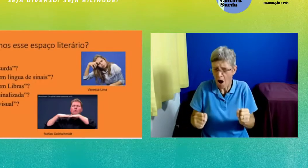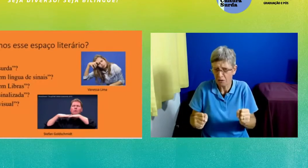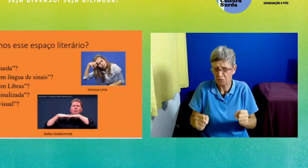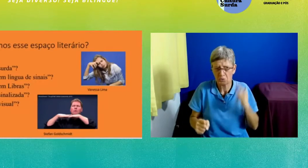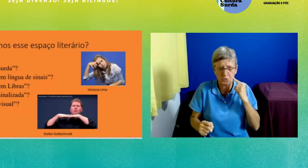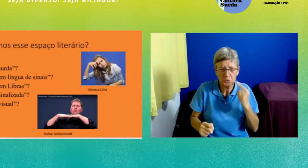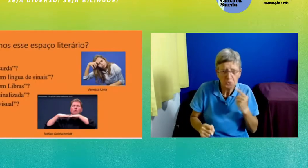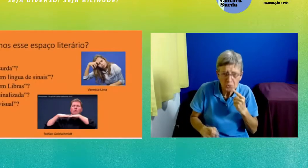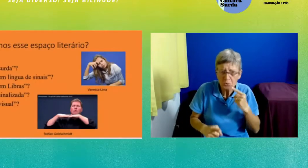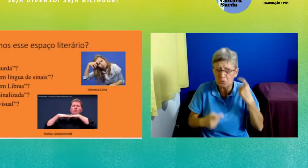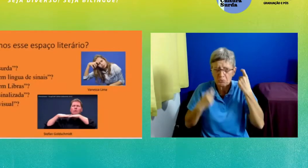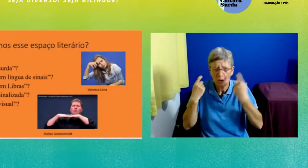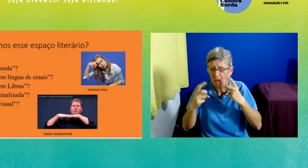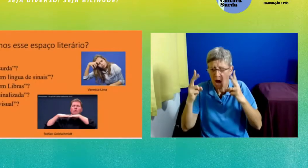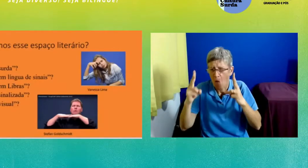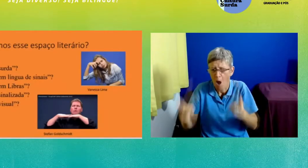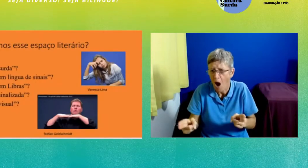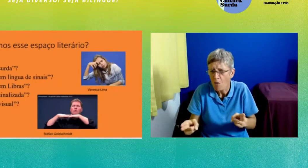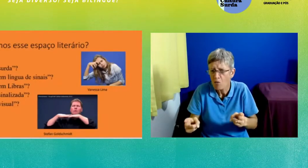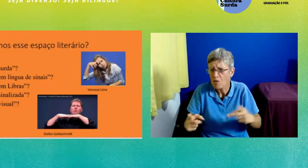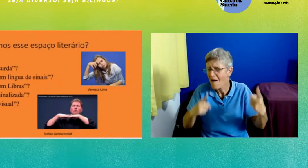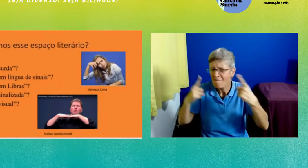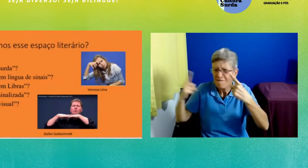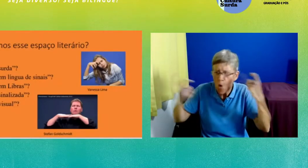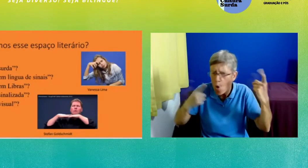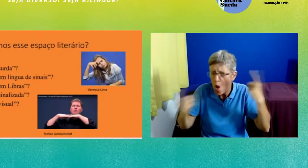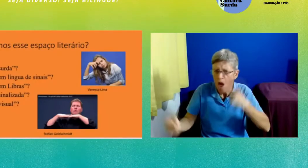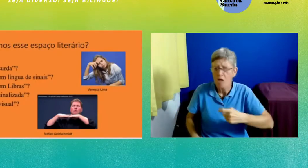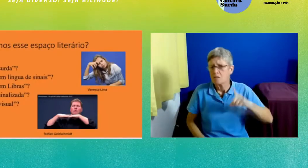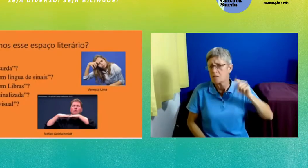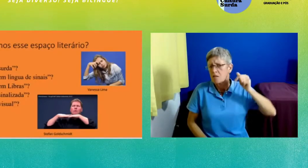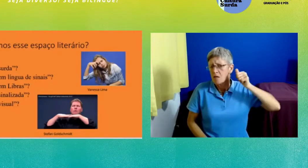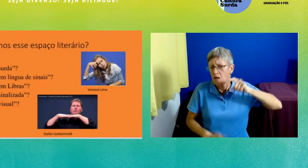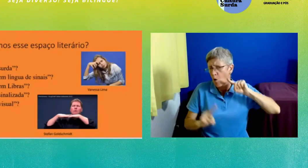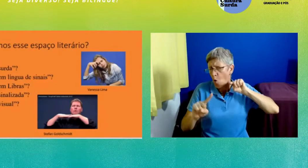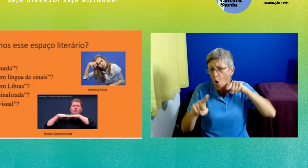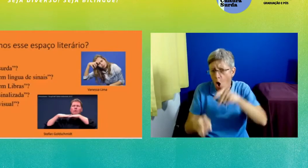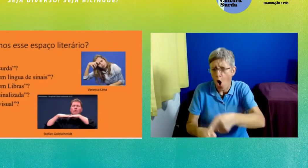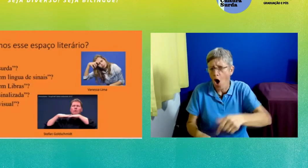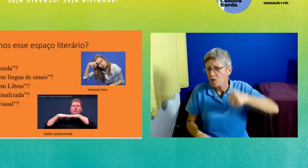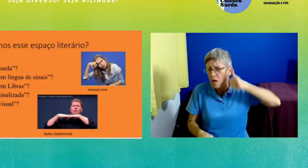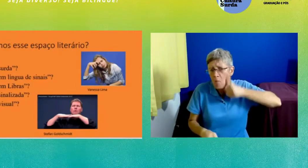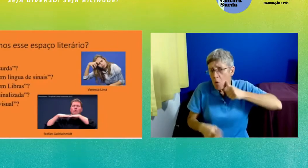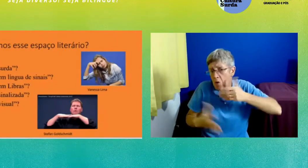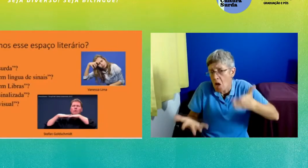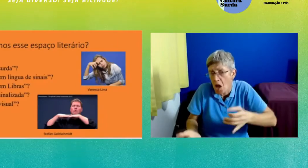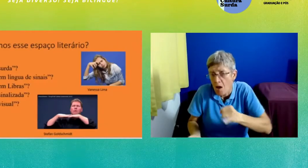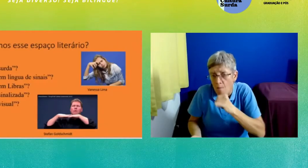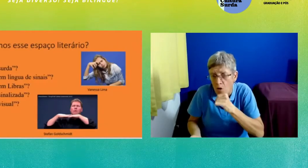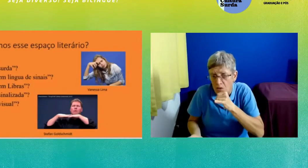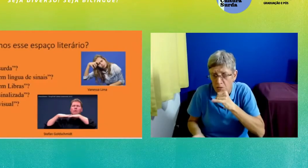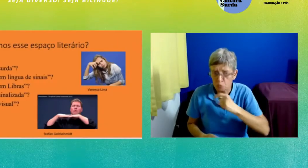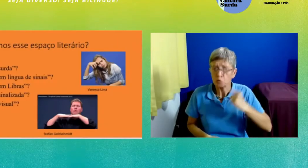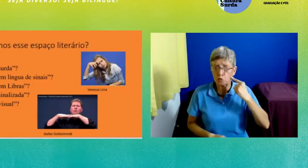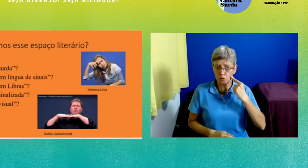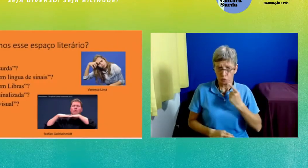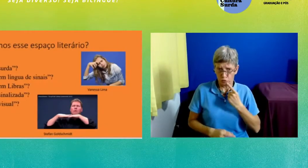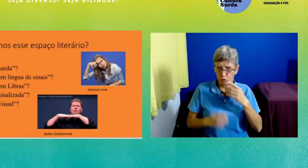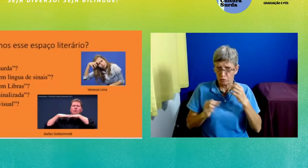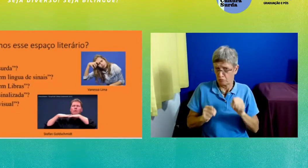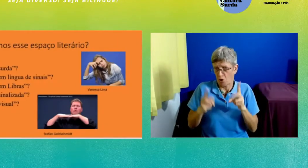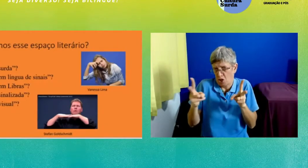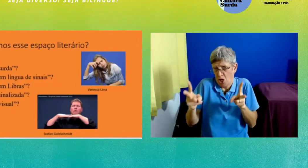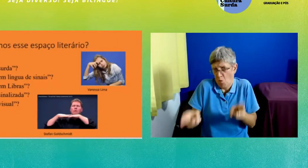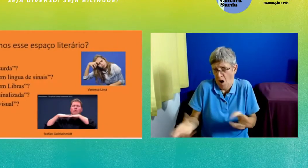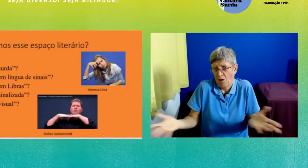planeta, política. O surdo pode ter preocupações iguais, violência,